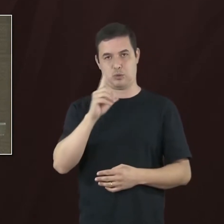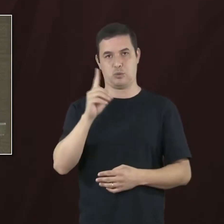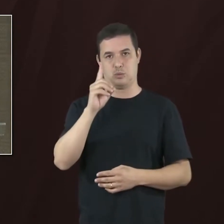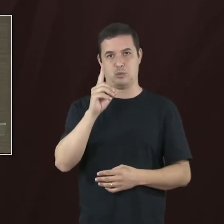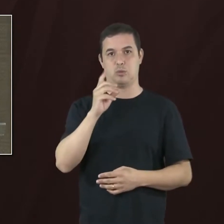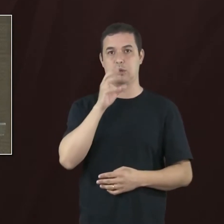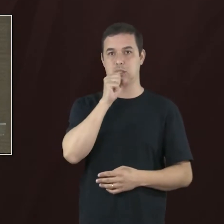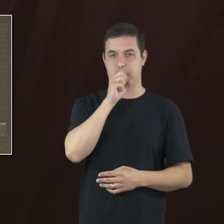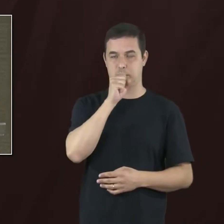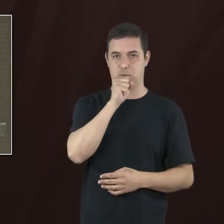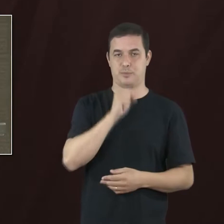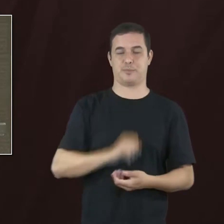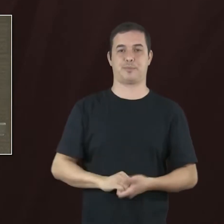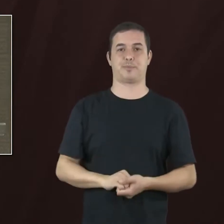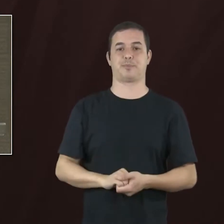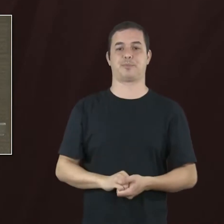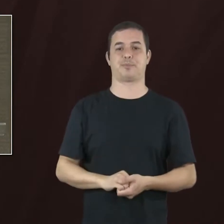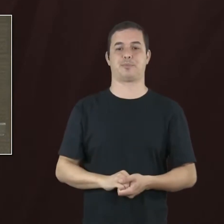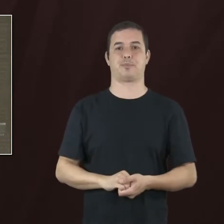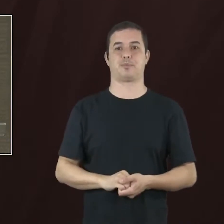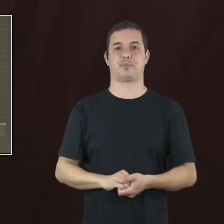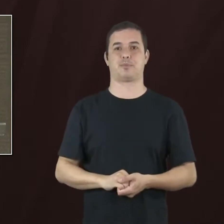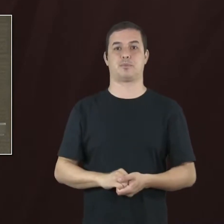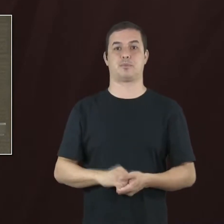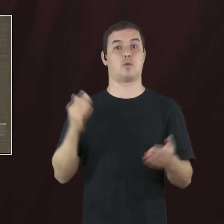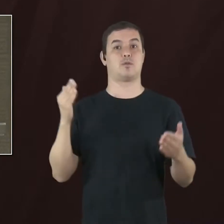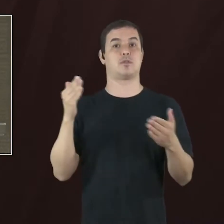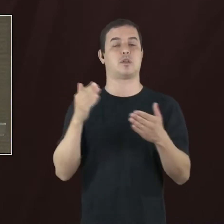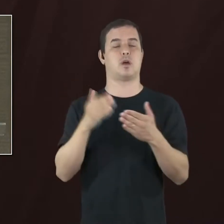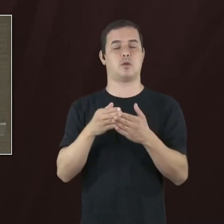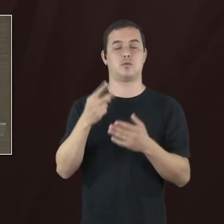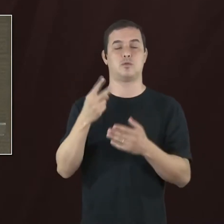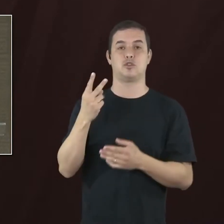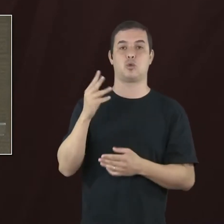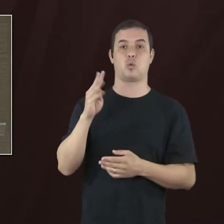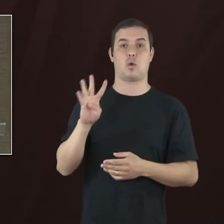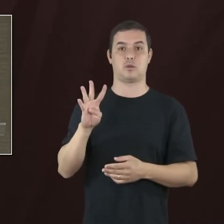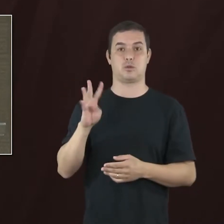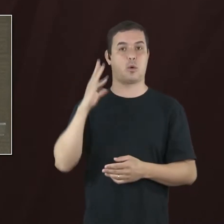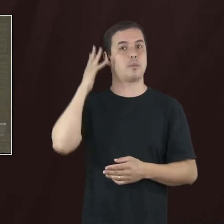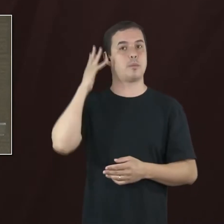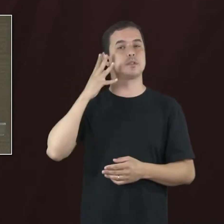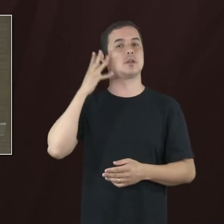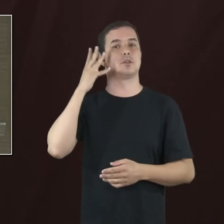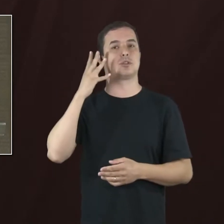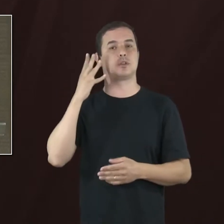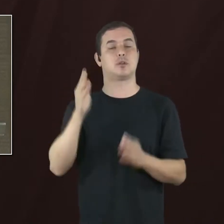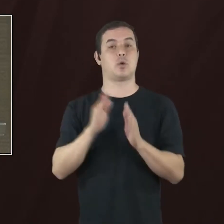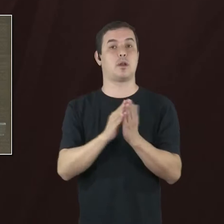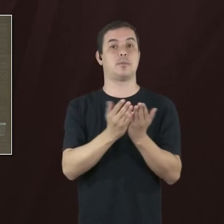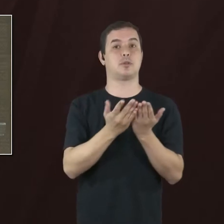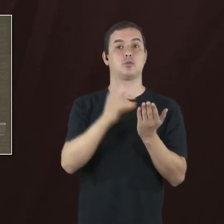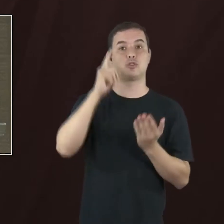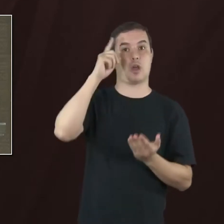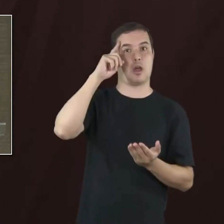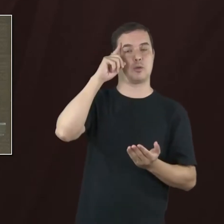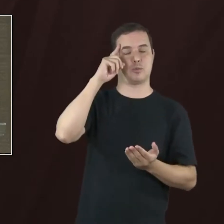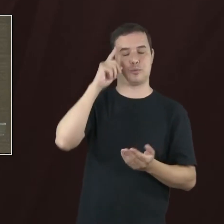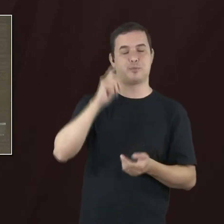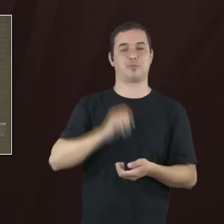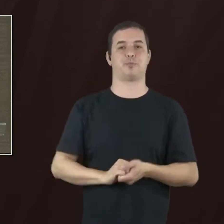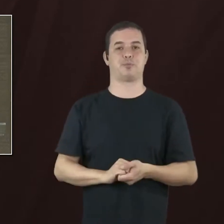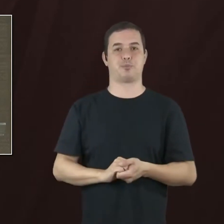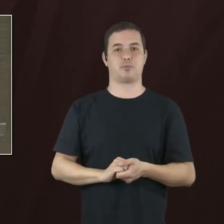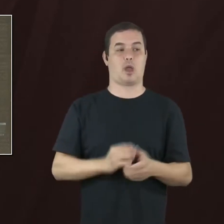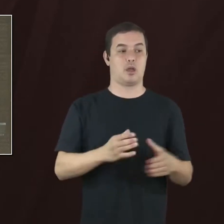as 24 mensagens que comporão o alimento diário da série A Igreja, Coluna e